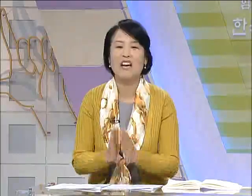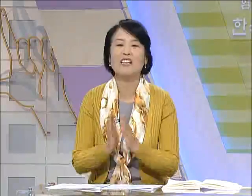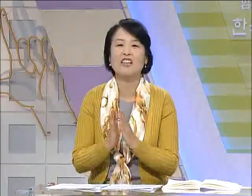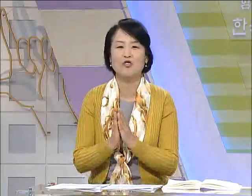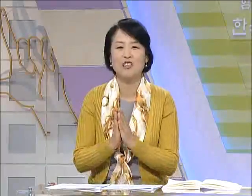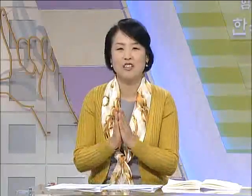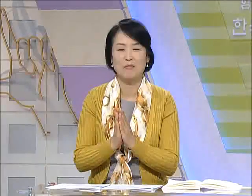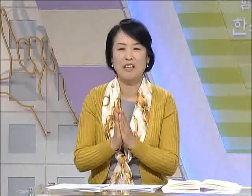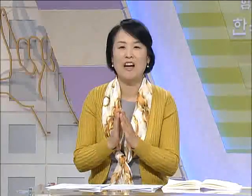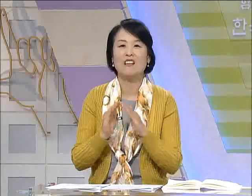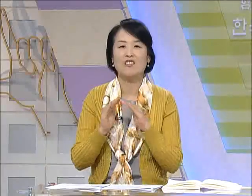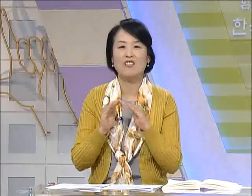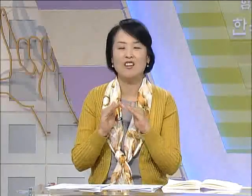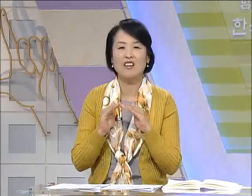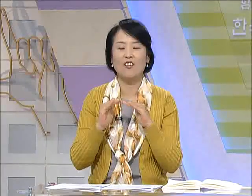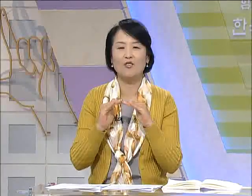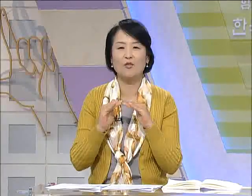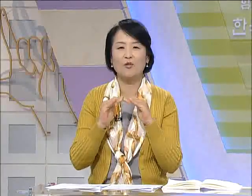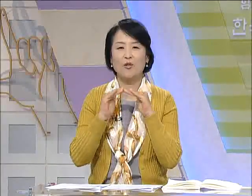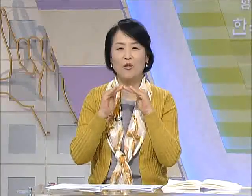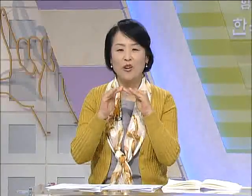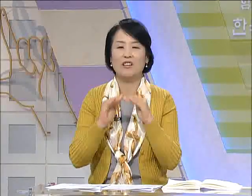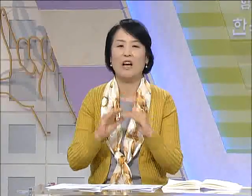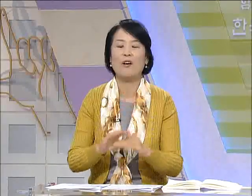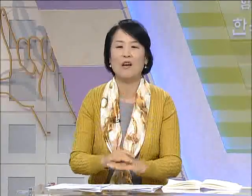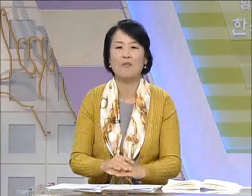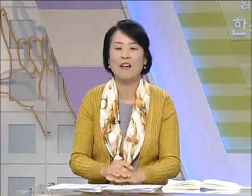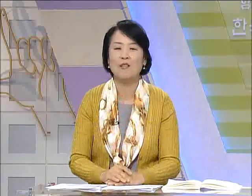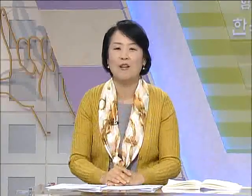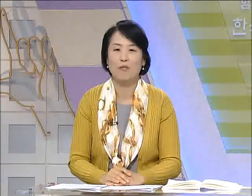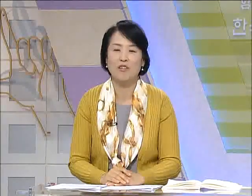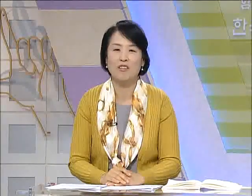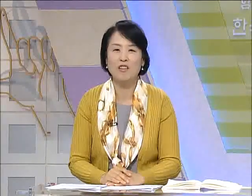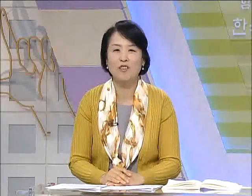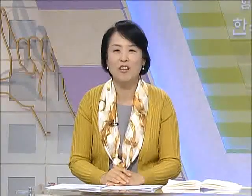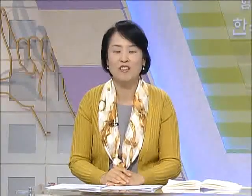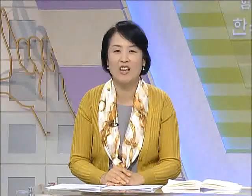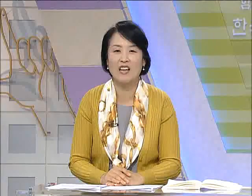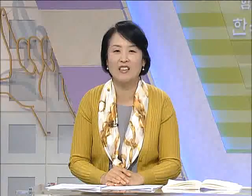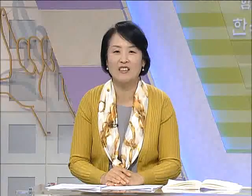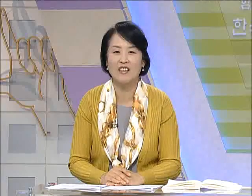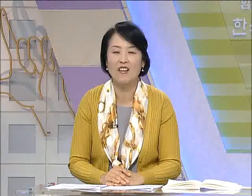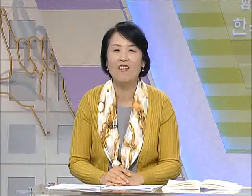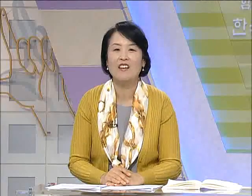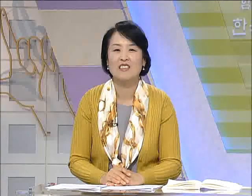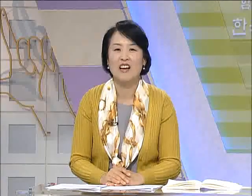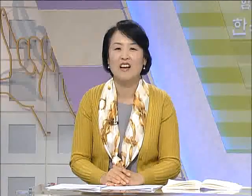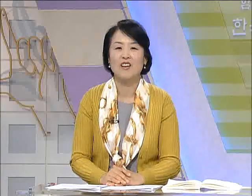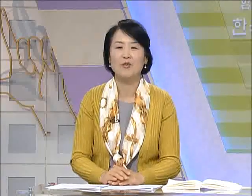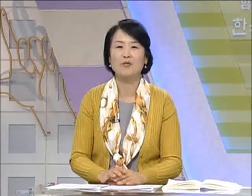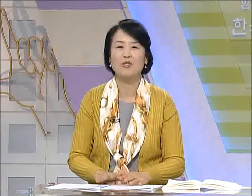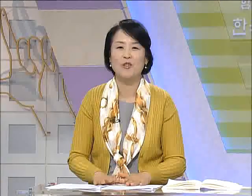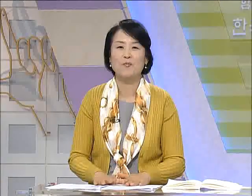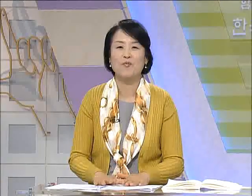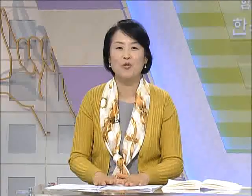제한 기준이 있습니다. 청력이 어느 정도 나와야만 면허를 딸 수 있다는 제한이 있는데요. 자, 여러분들,